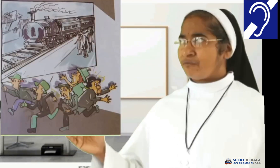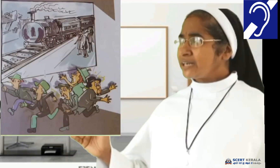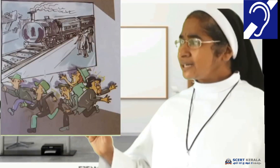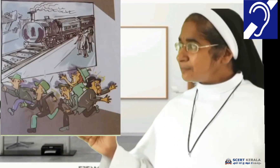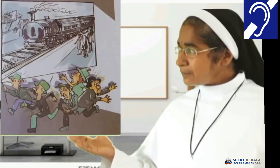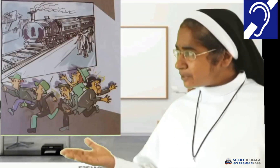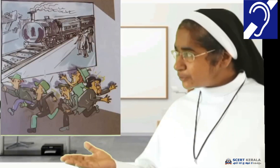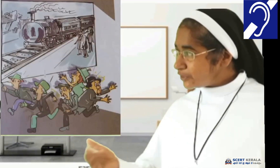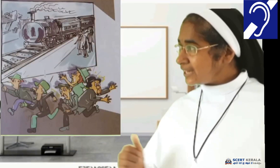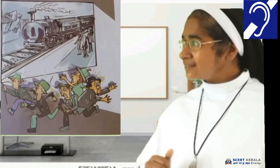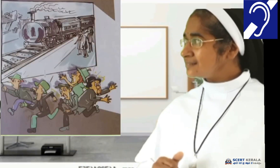What are the people